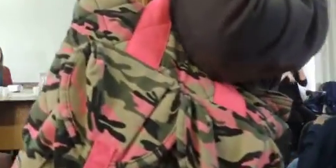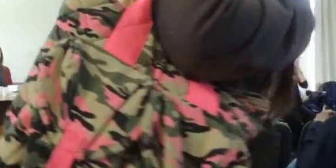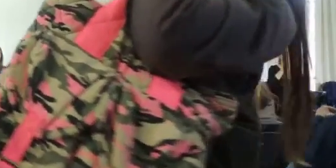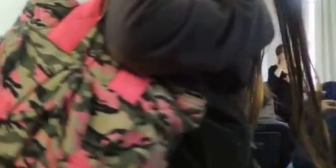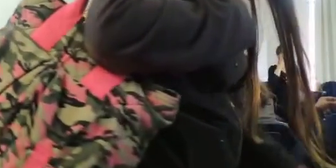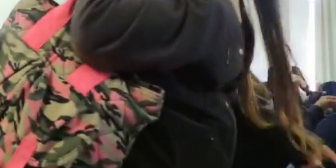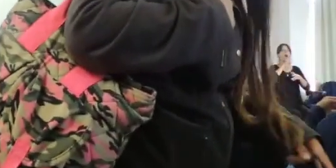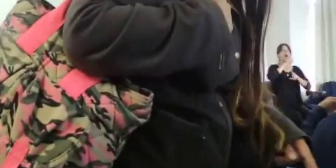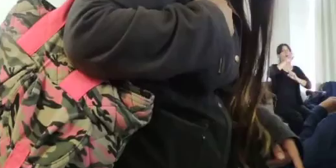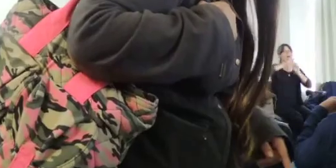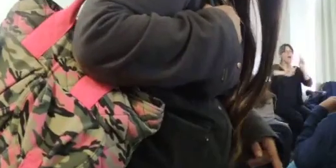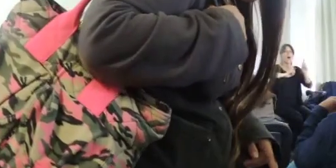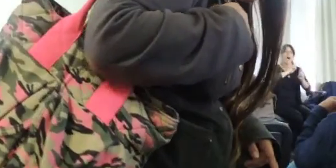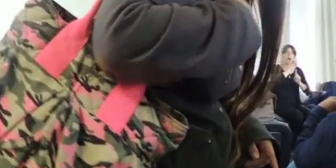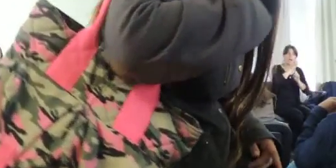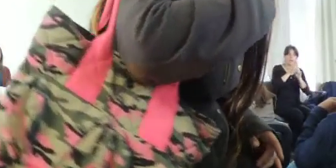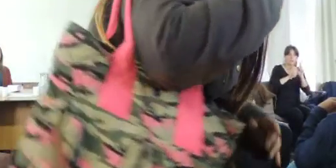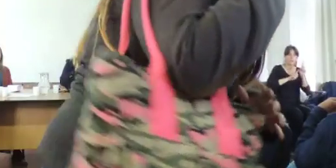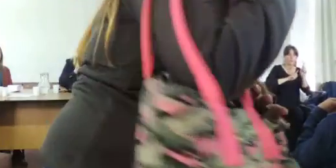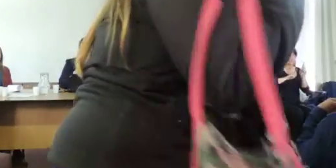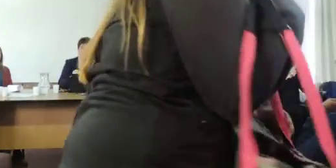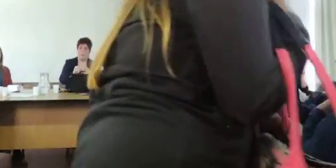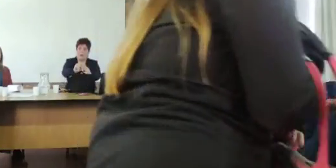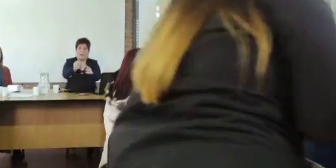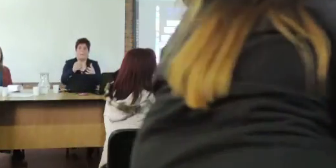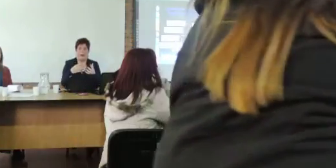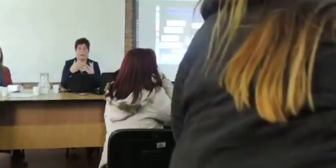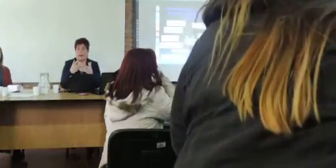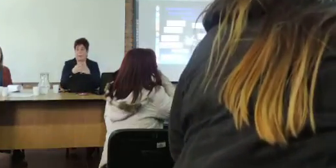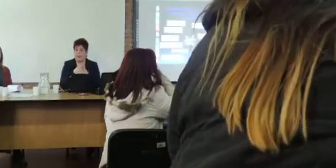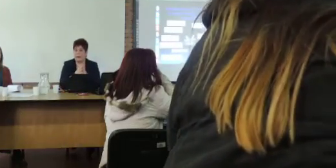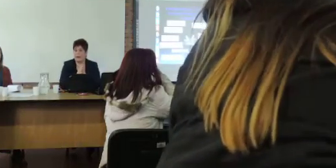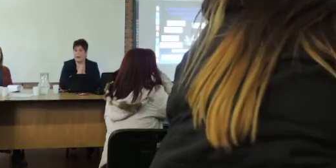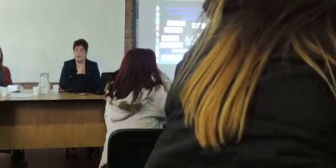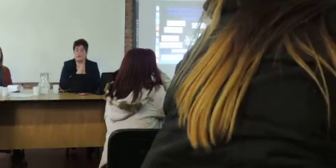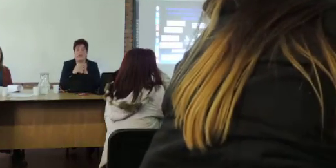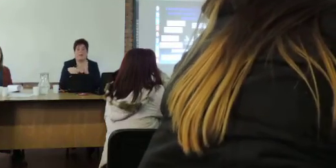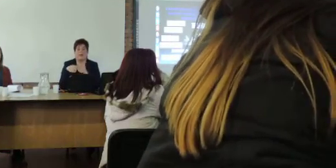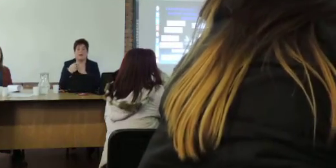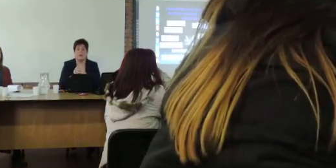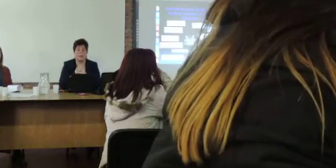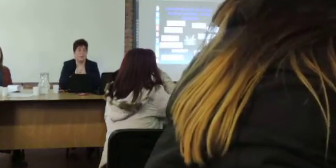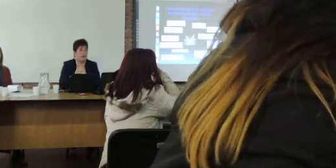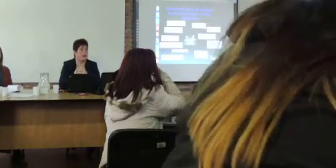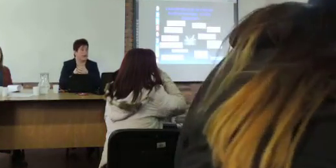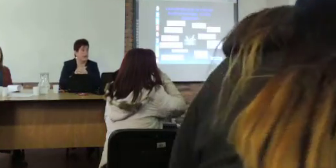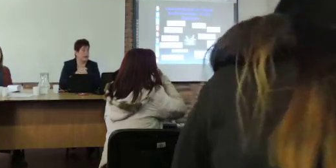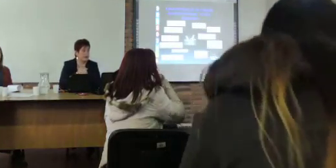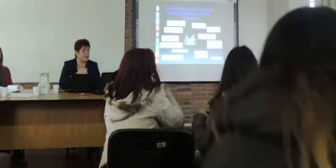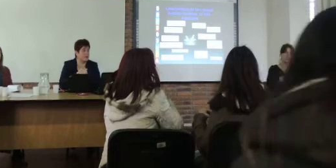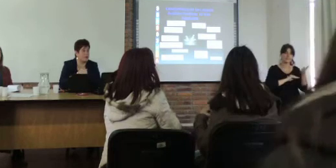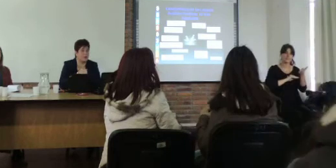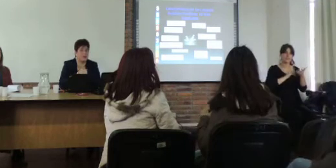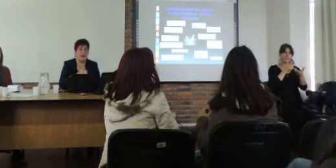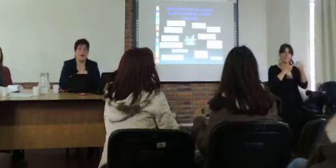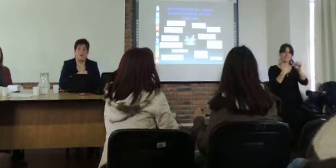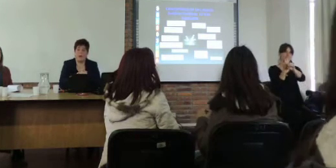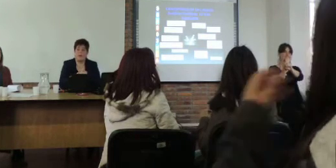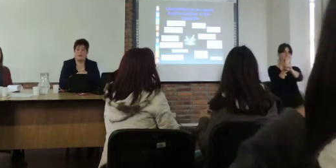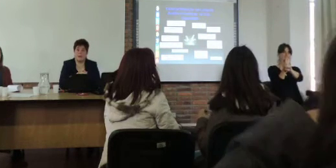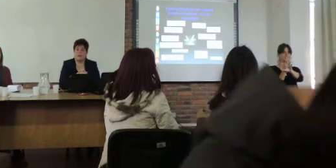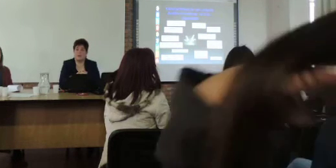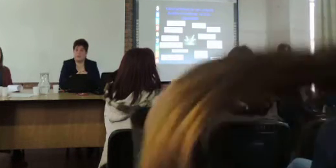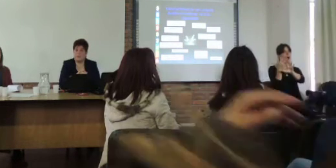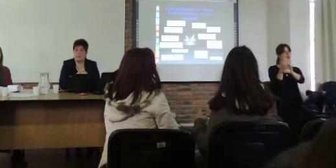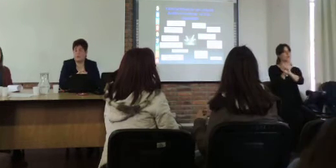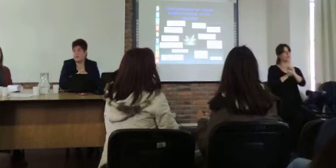considerando en algunas de las partes conformes para que una lengua tenga registro, si las videograbaciones que realizan las personas sordas